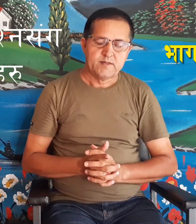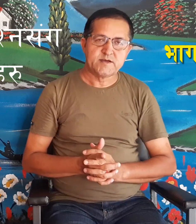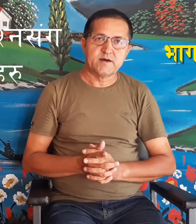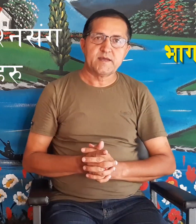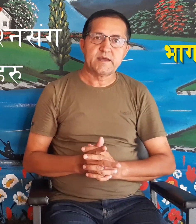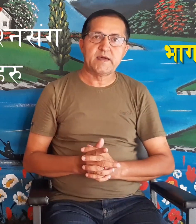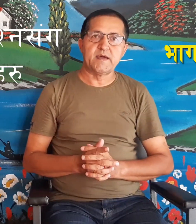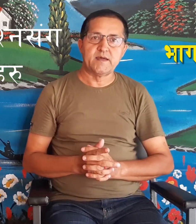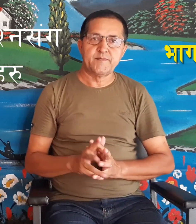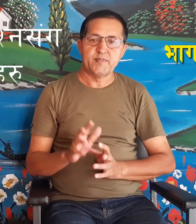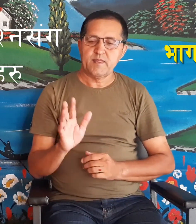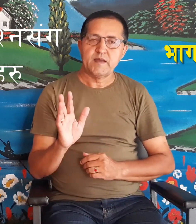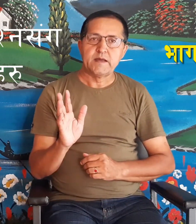यसो गरी